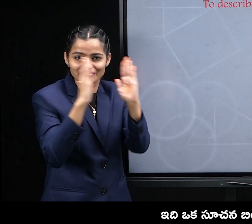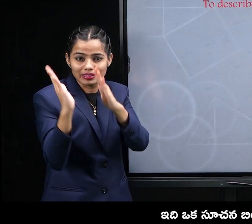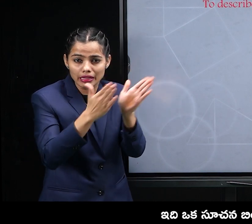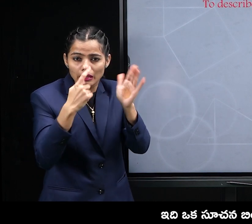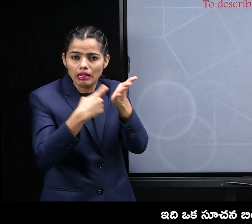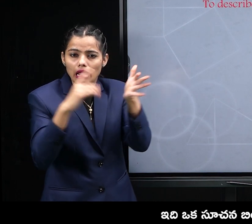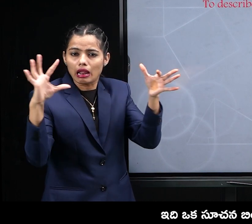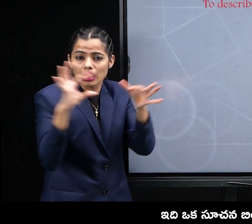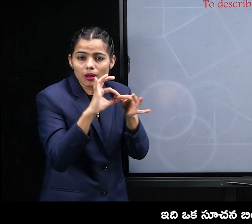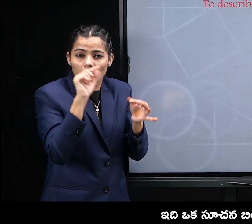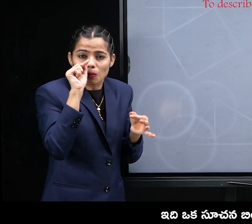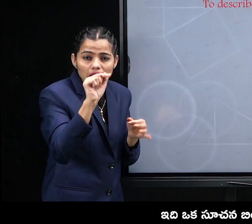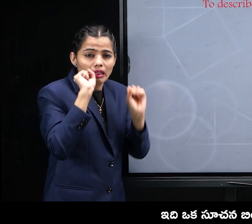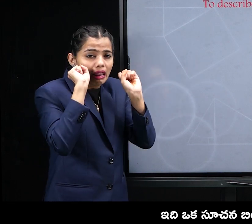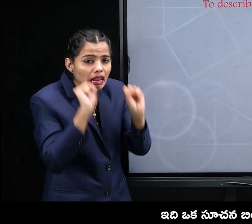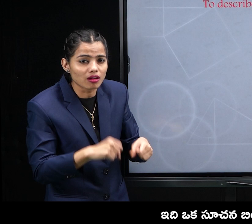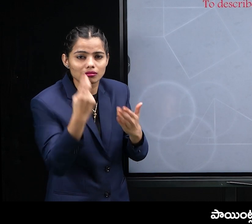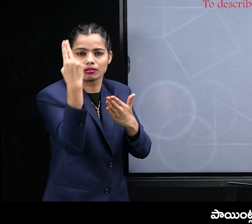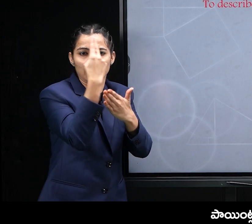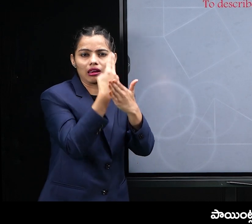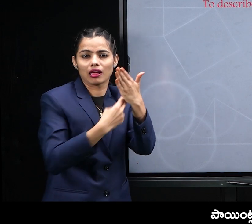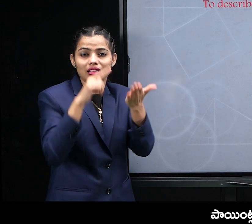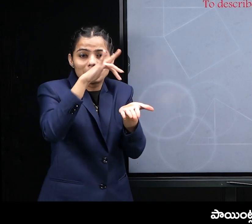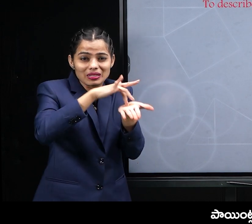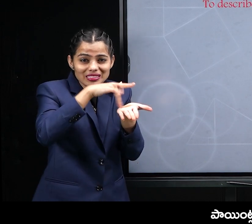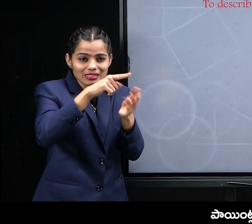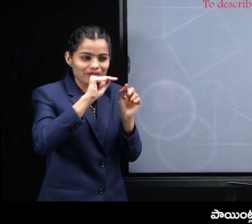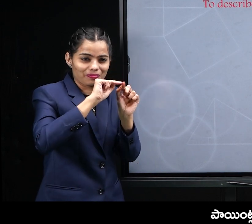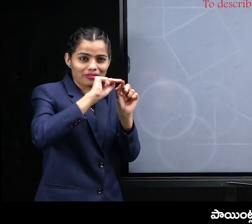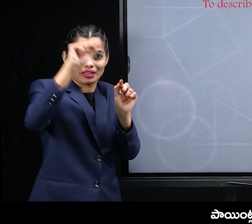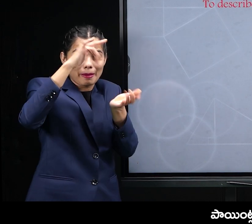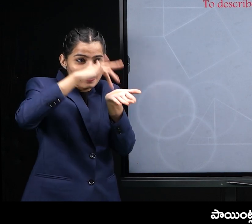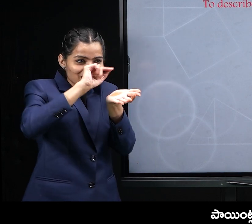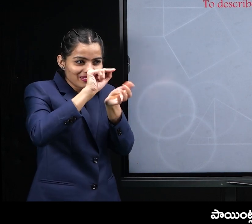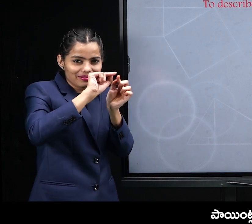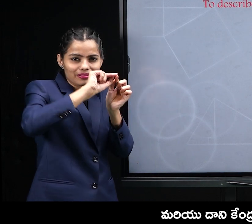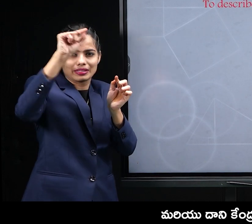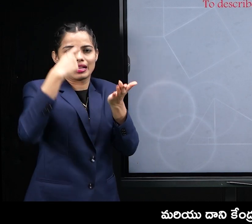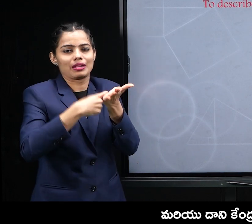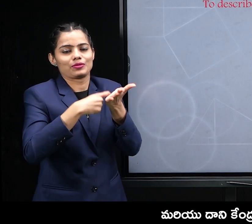बिन्दुवुनोंडी समान दूरम्लों उन्ना पोईन्टल समित्तिनी कलिकि वुन्टोंदी मरियू